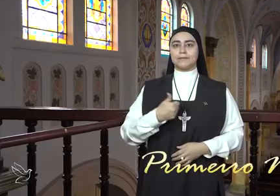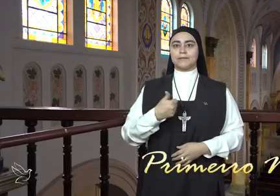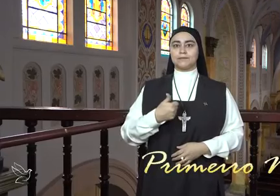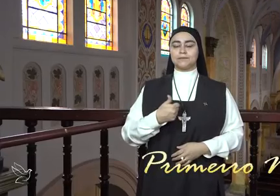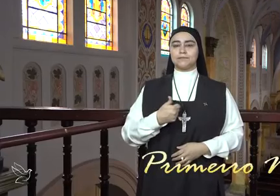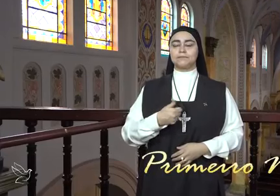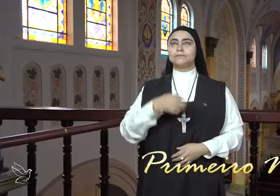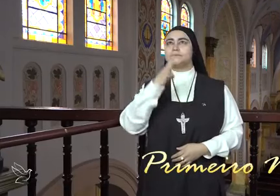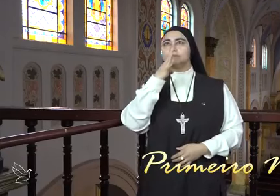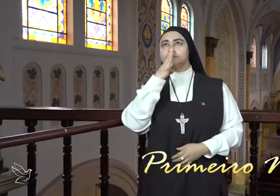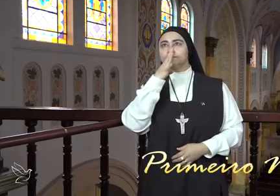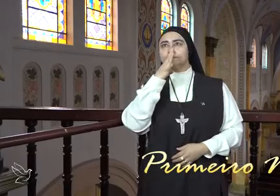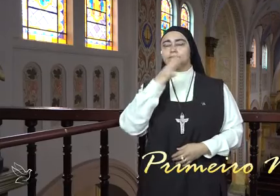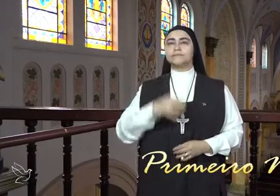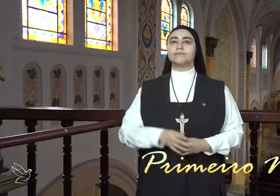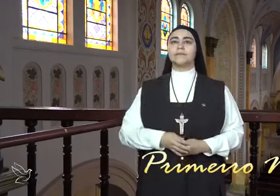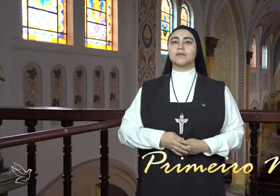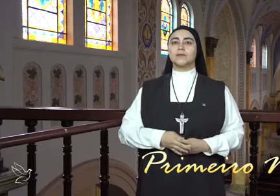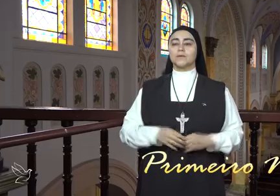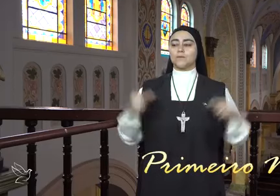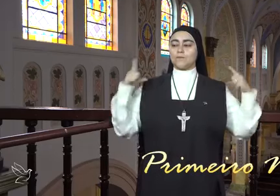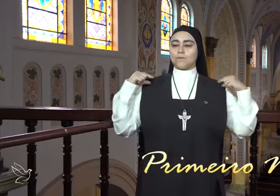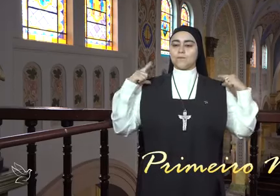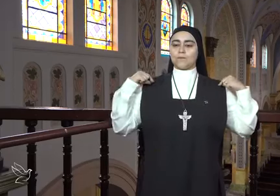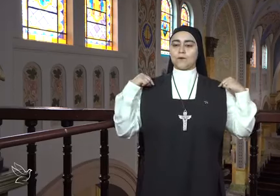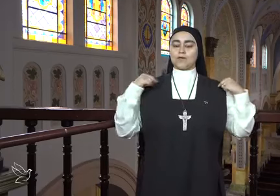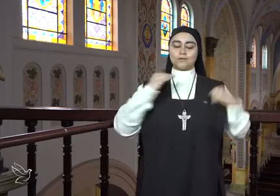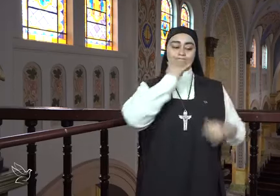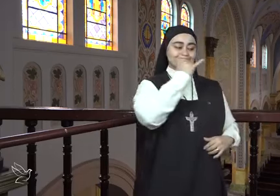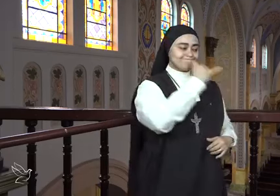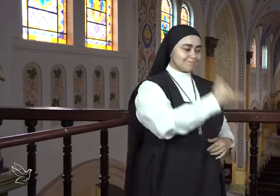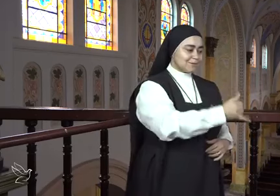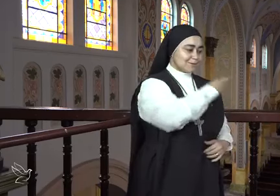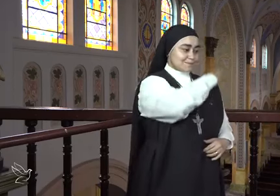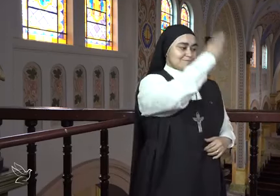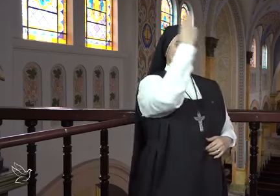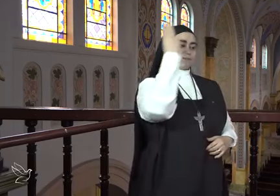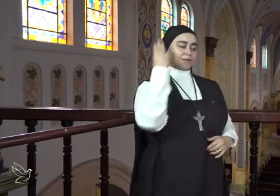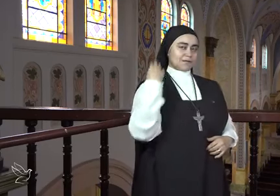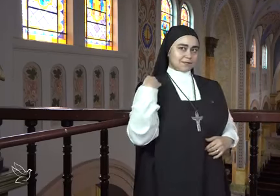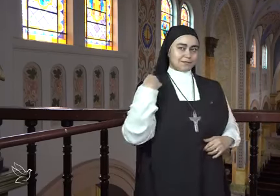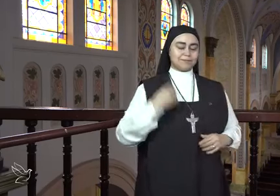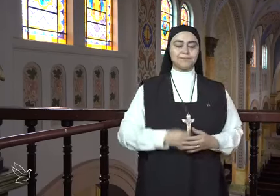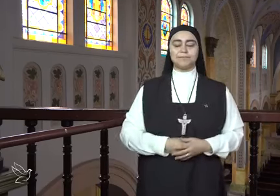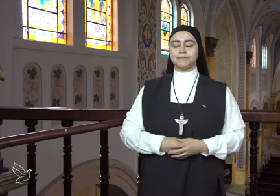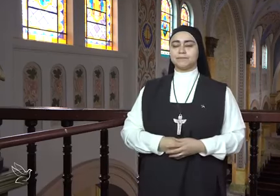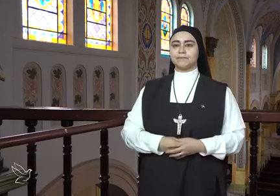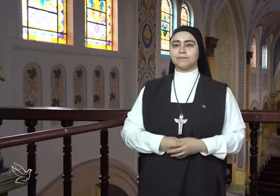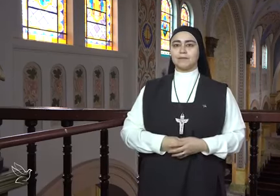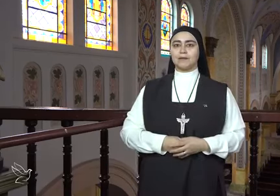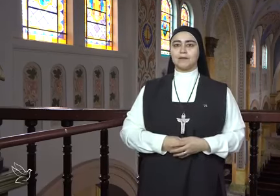No primeiro mistério gozoso, nós contemplamos a anunciação do anjo São Gabriel à Nossa